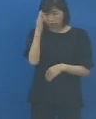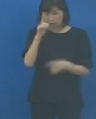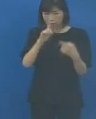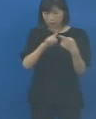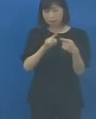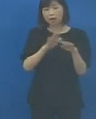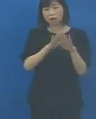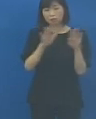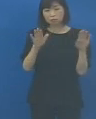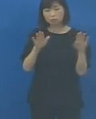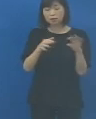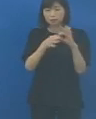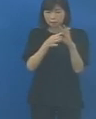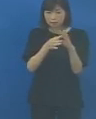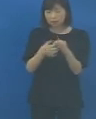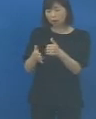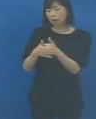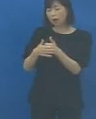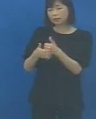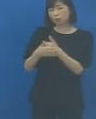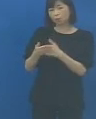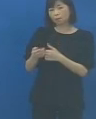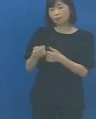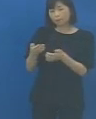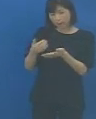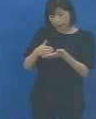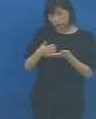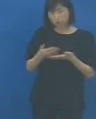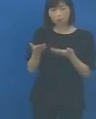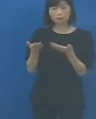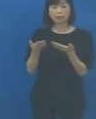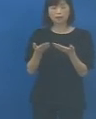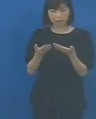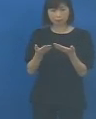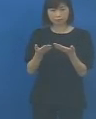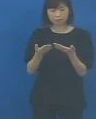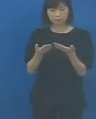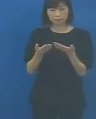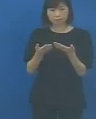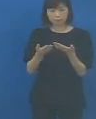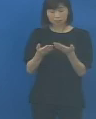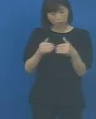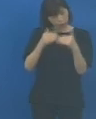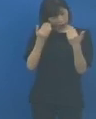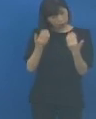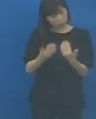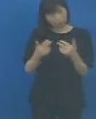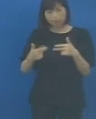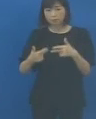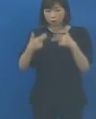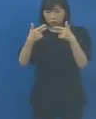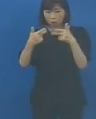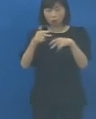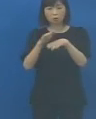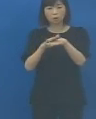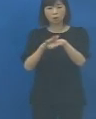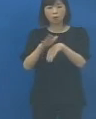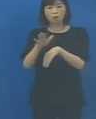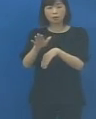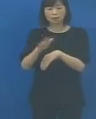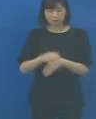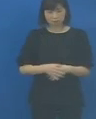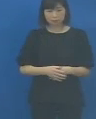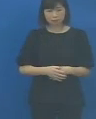それについてのアドバイスをいただいたり、まあ、大体こうリモートでということになるんですけども、リモート